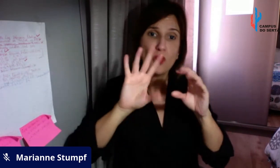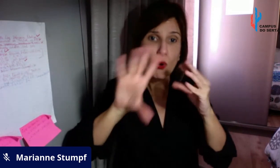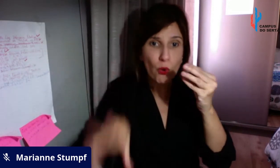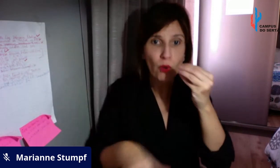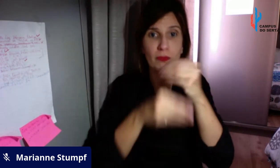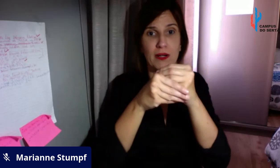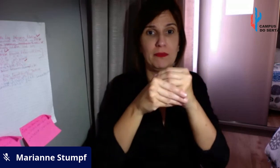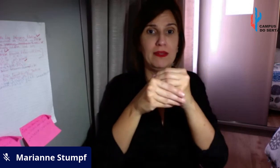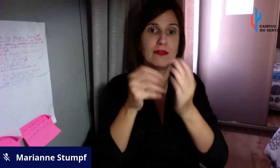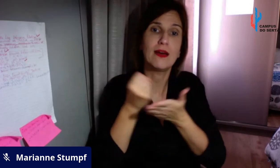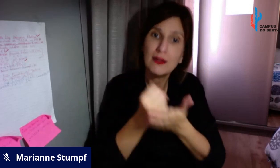tradução,